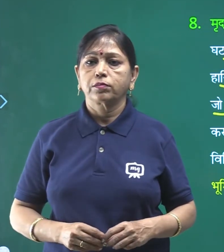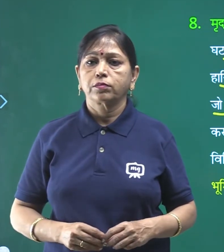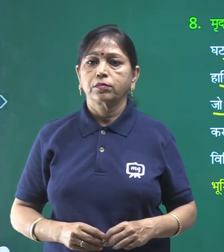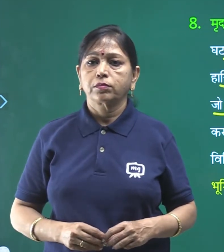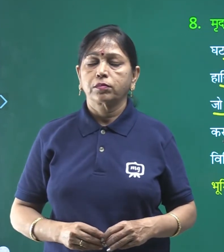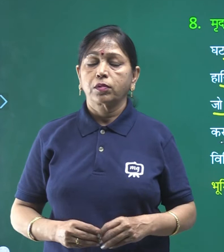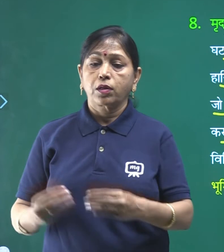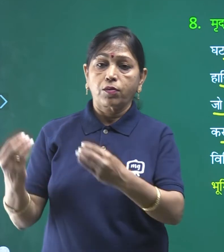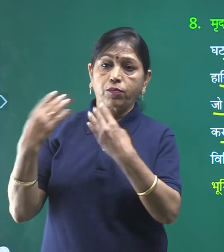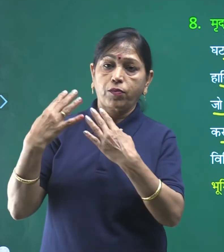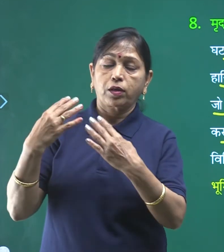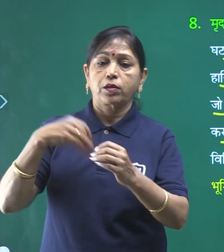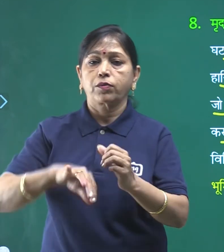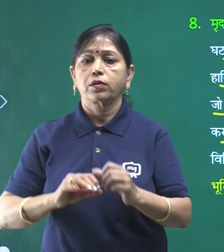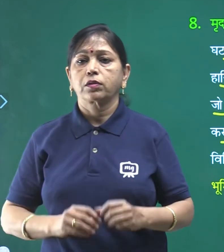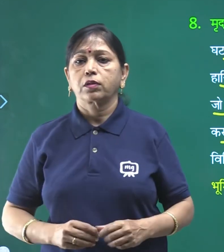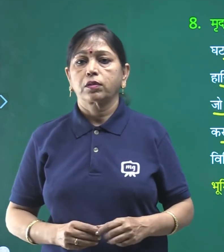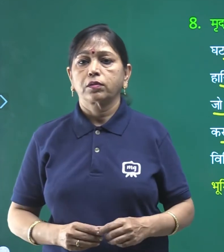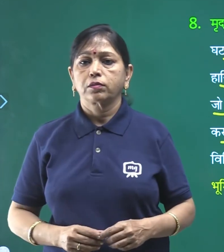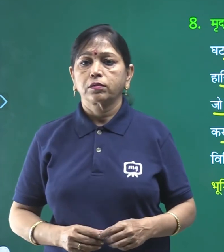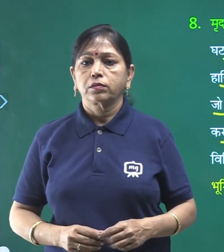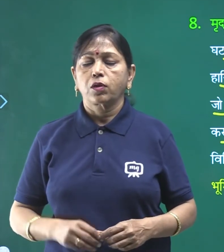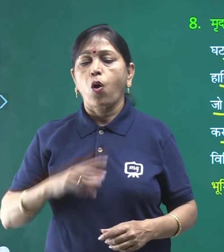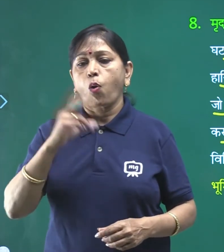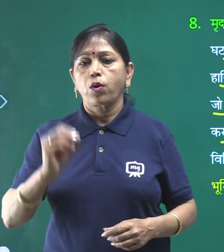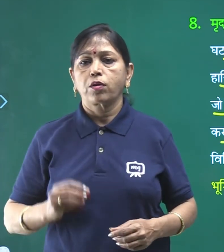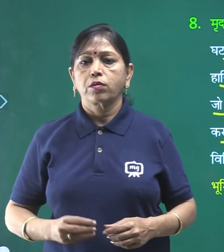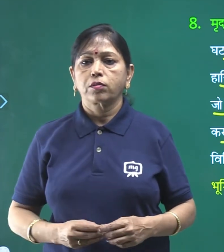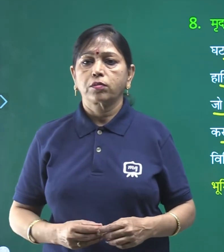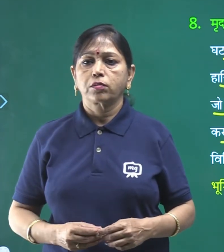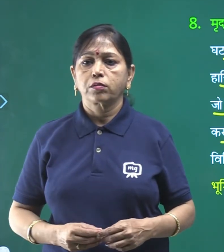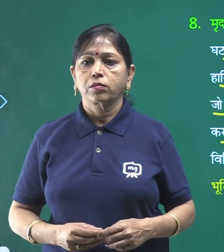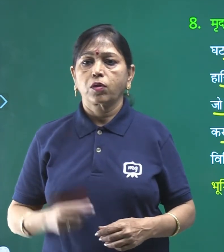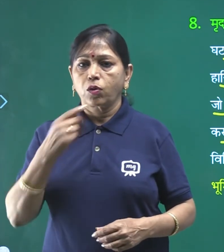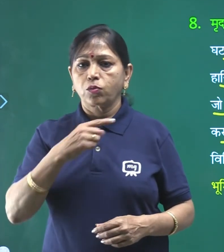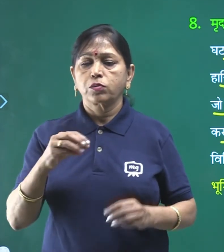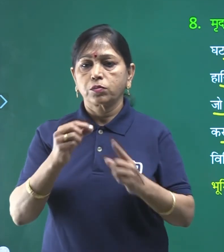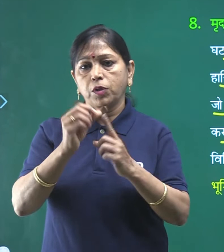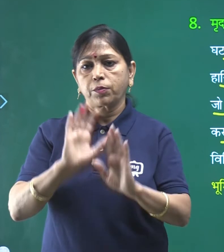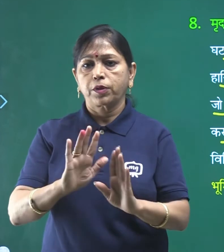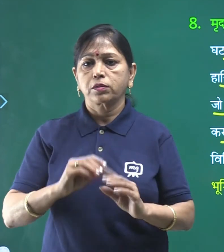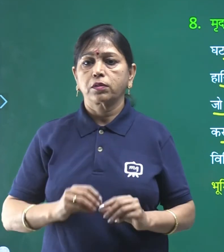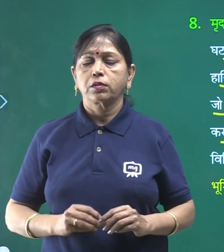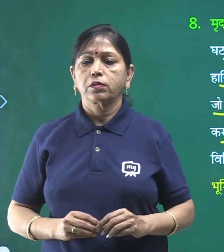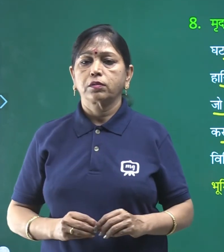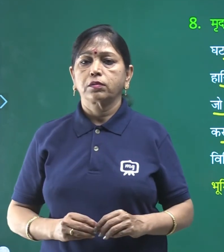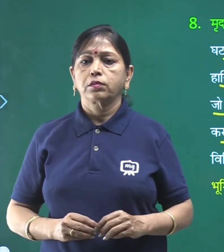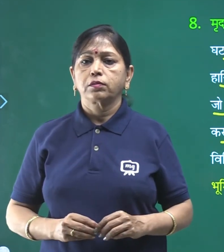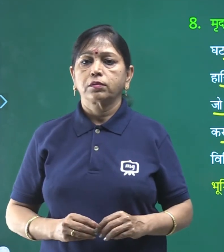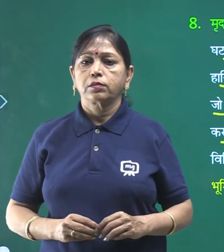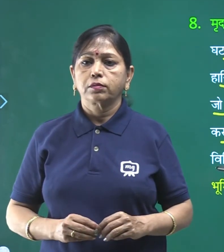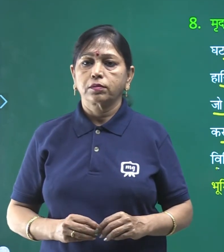को प्रभावित करते हैं न हौर उसमें स्थित कि